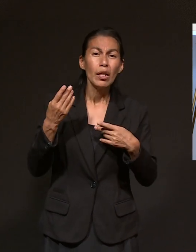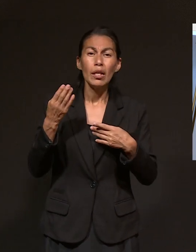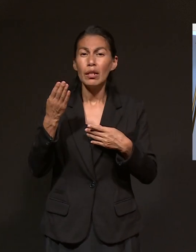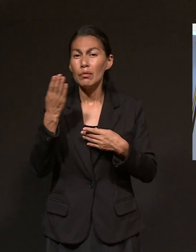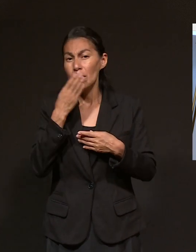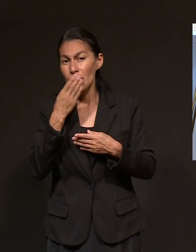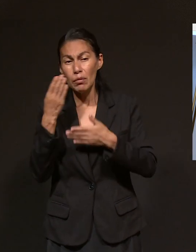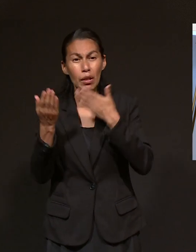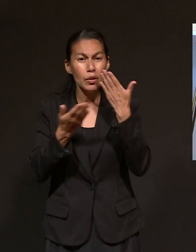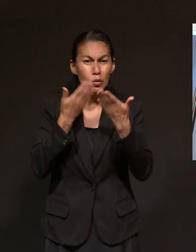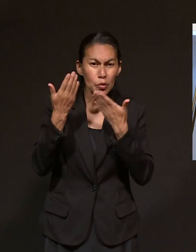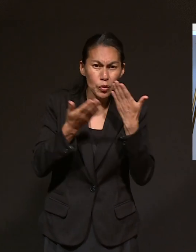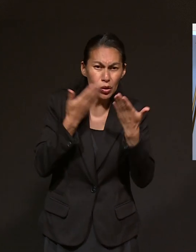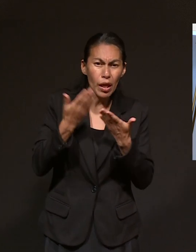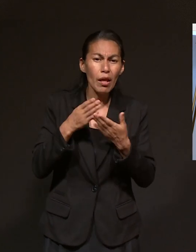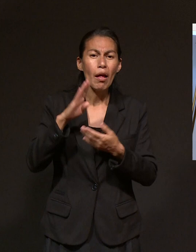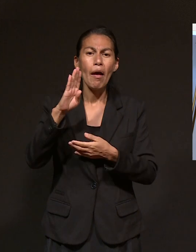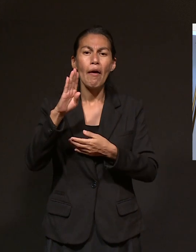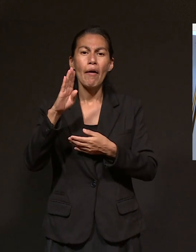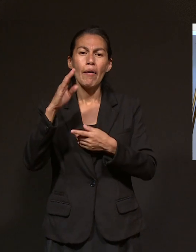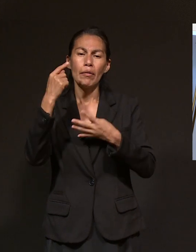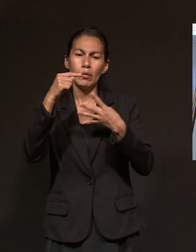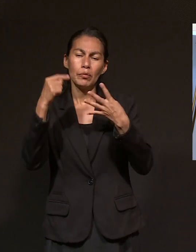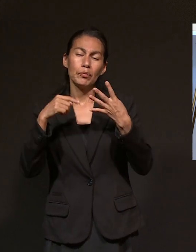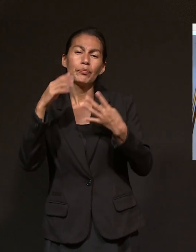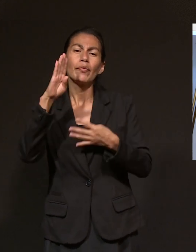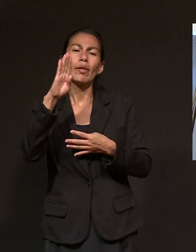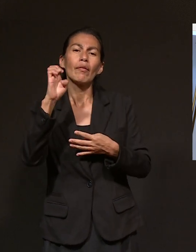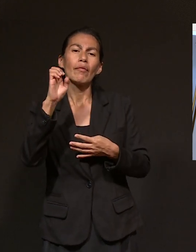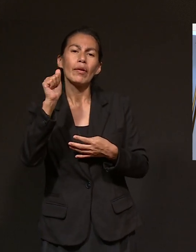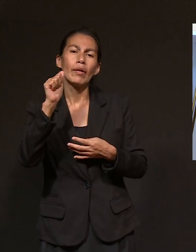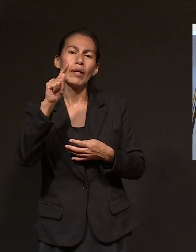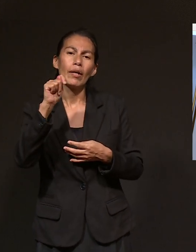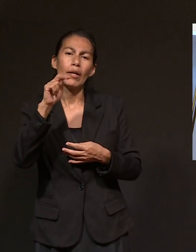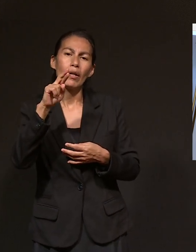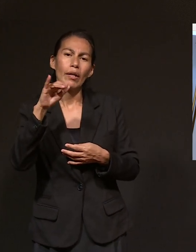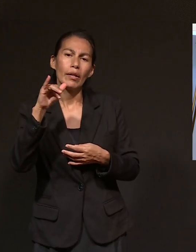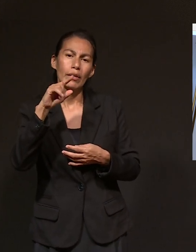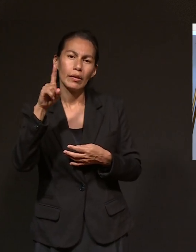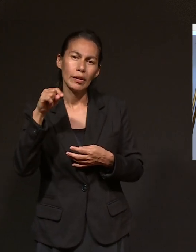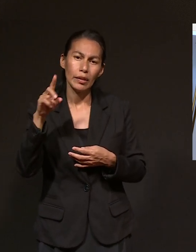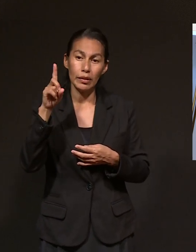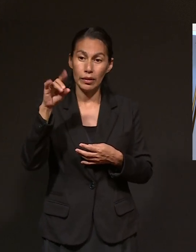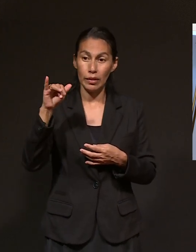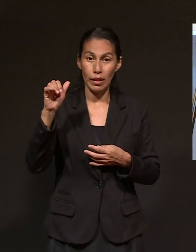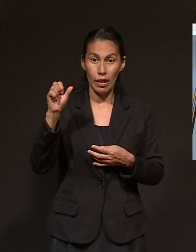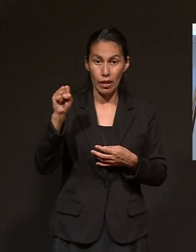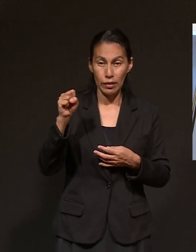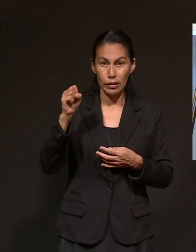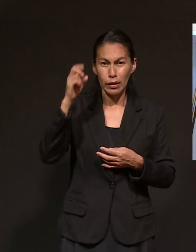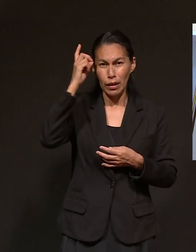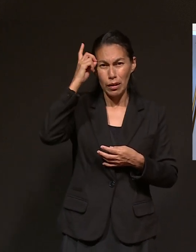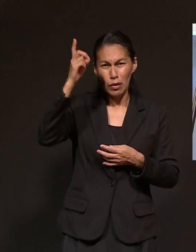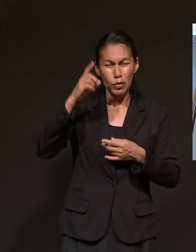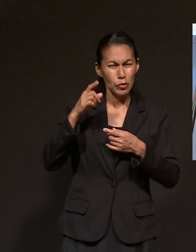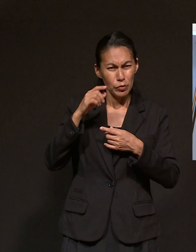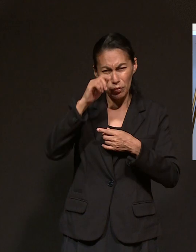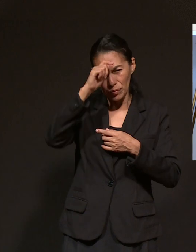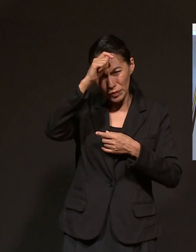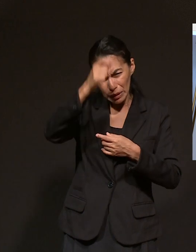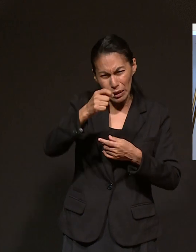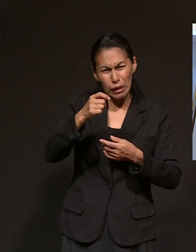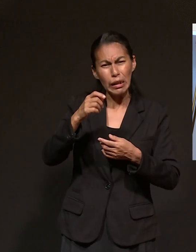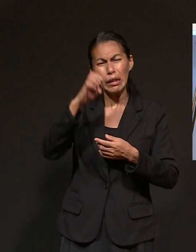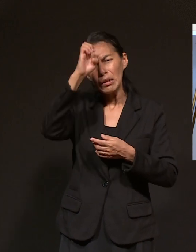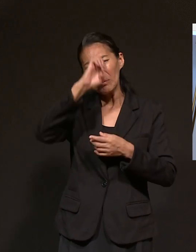Por las personas Que están estudiando la Biblia Claro Por Beatriz Díaz Que el Espíritu Santo No lo